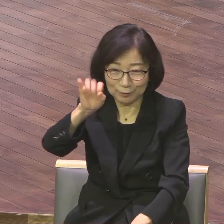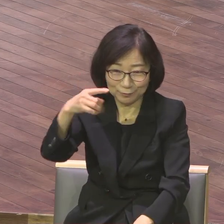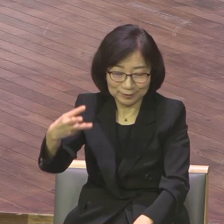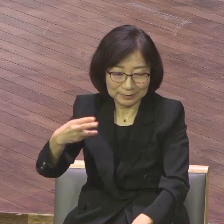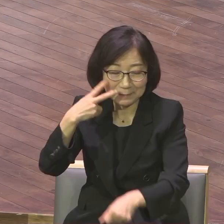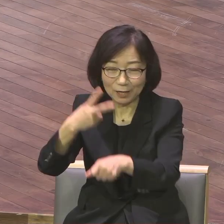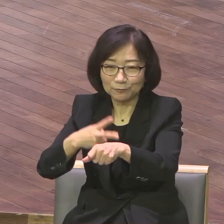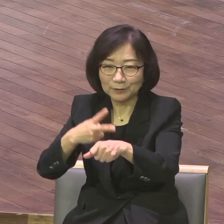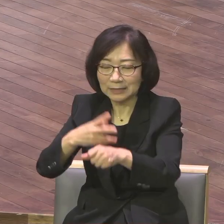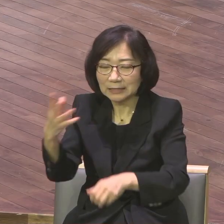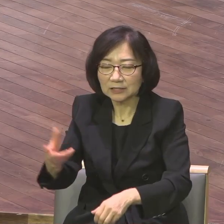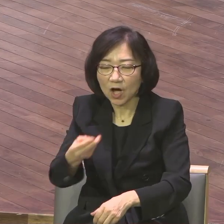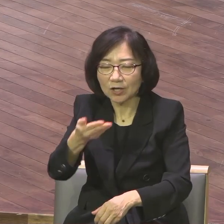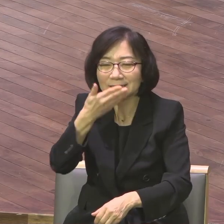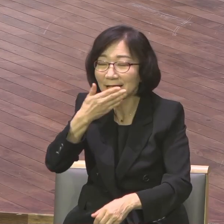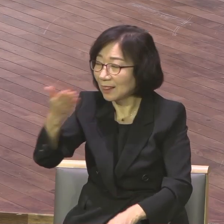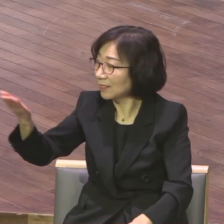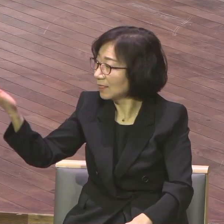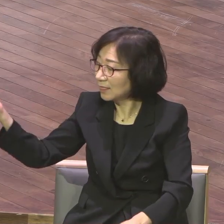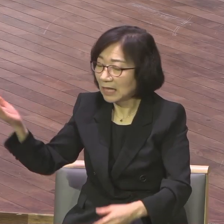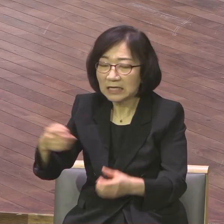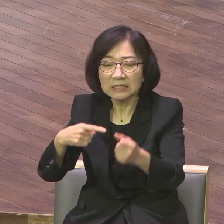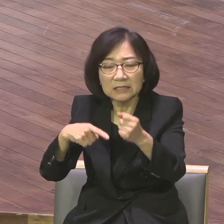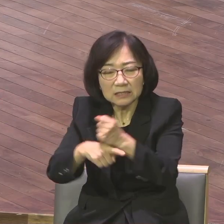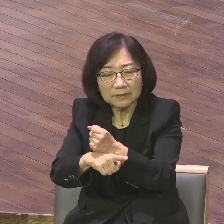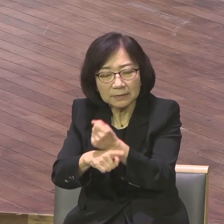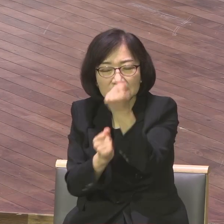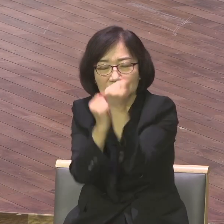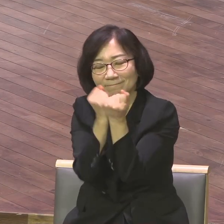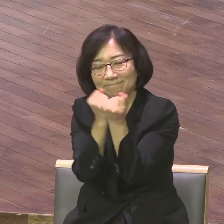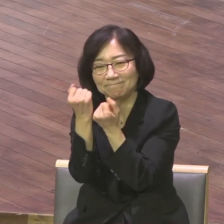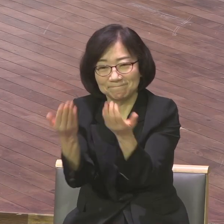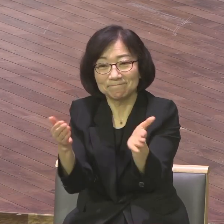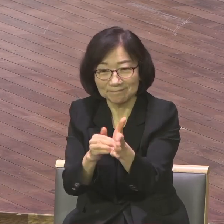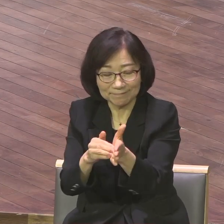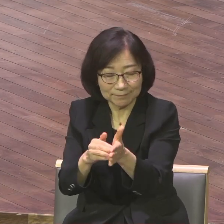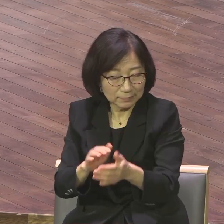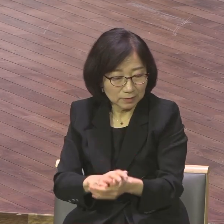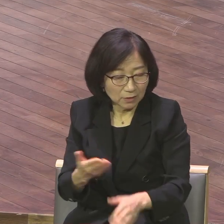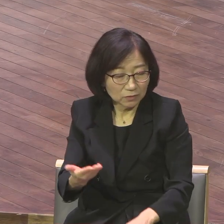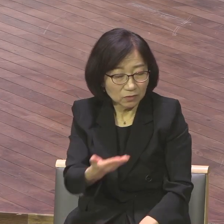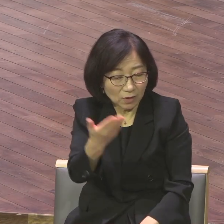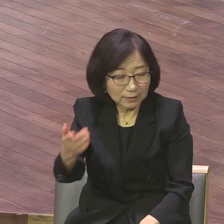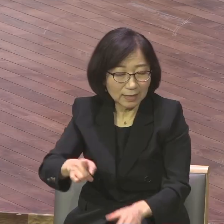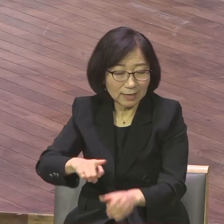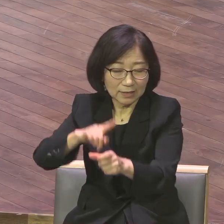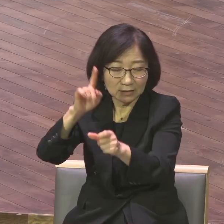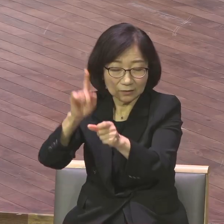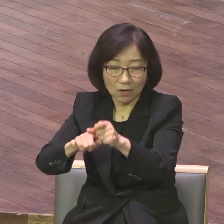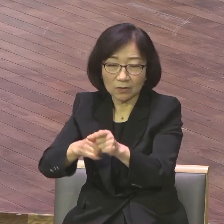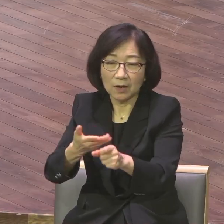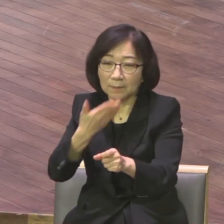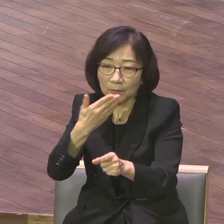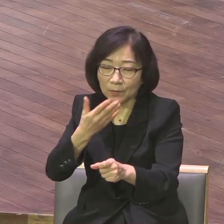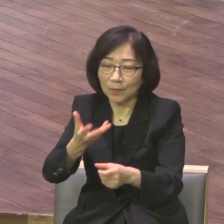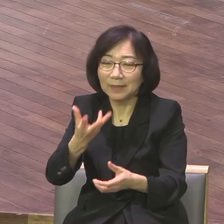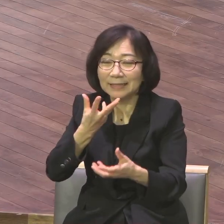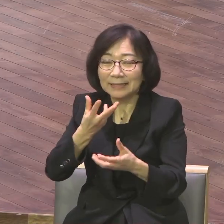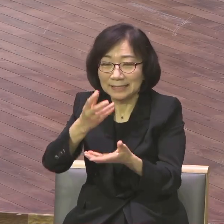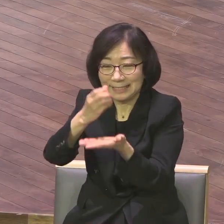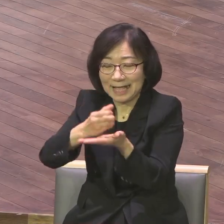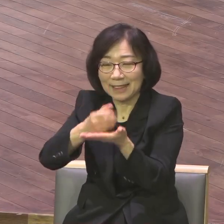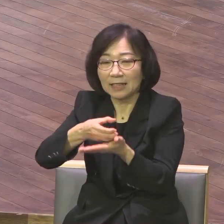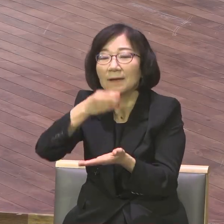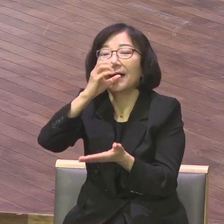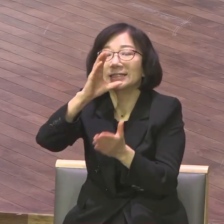의미를 설명하면서 이렇게 결론을 냅니다. 너희가 이 떡을 먹으며 이 잔을 마실 때마다